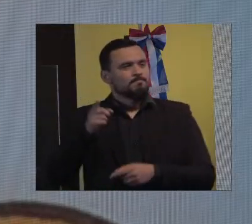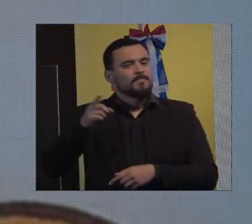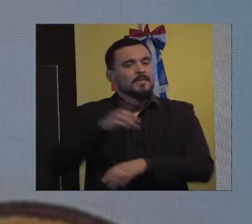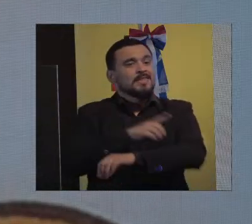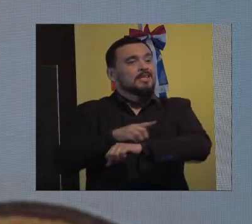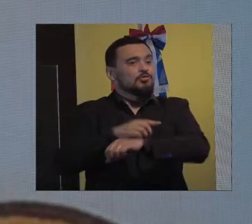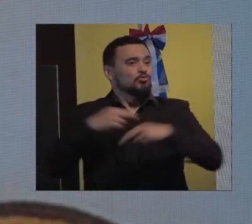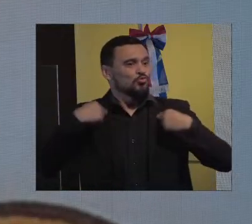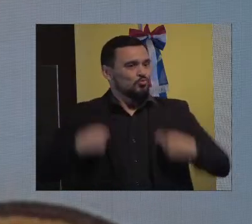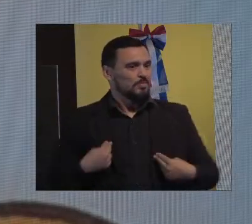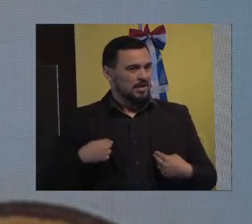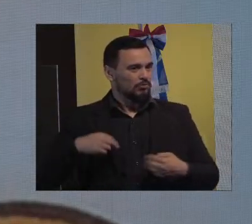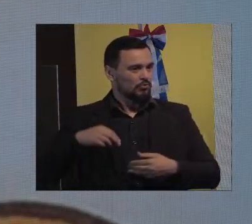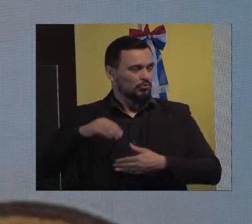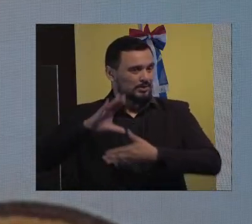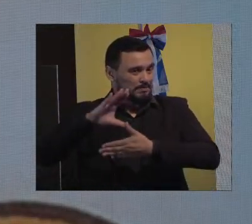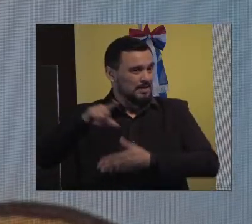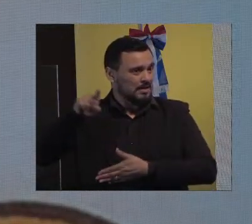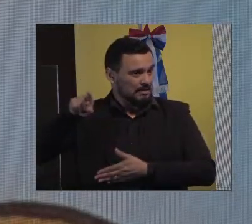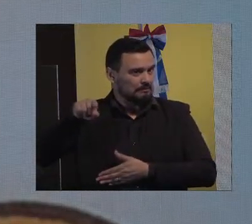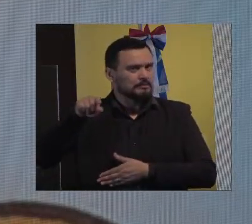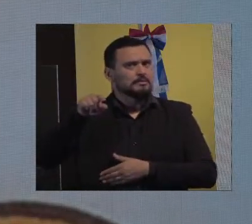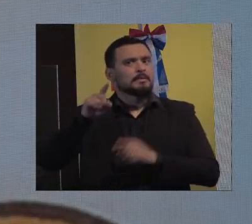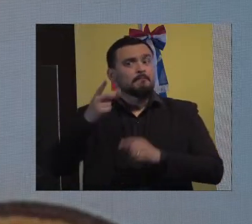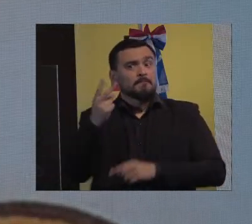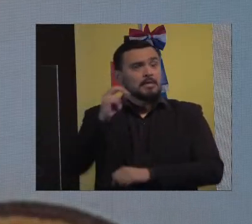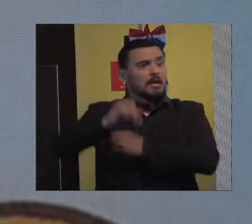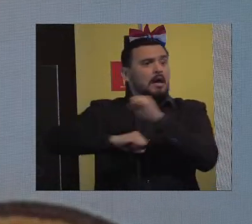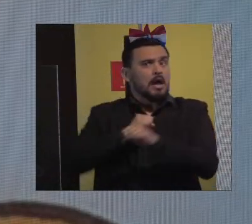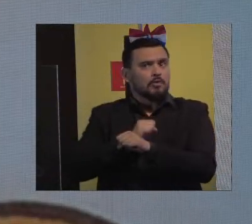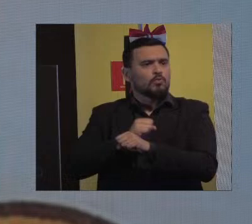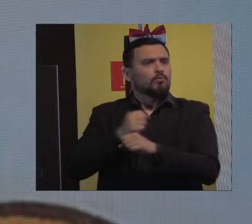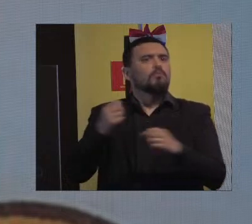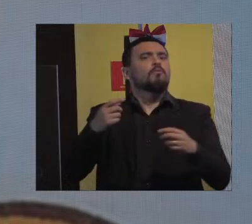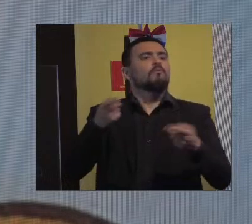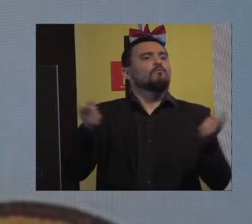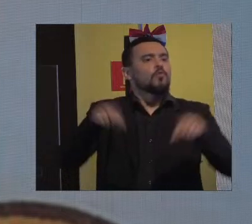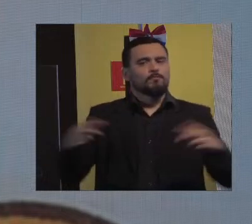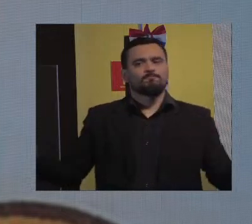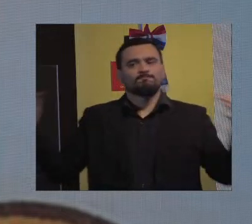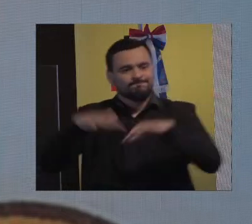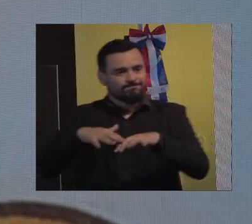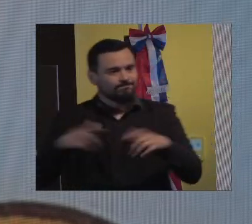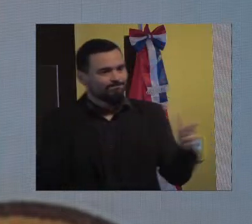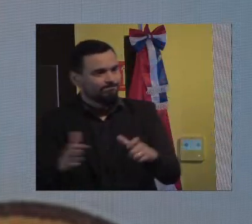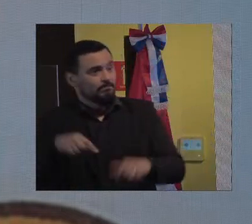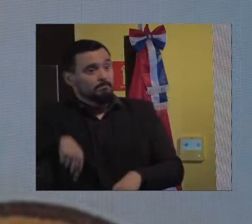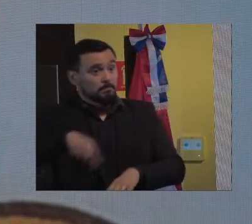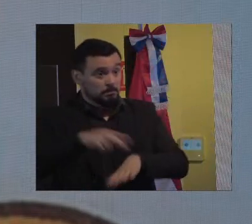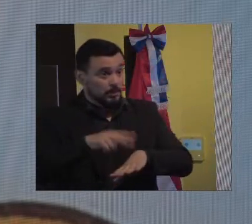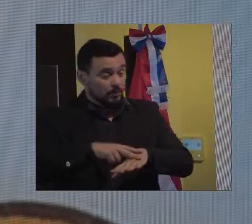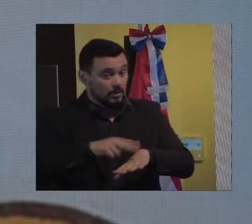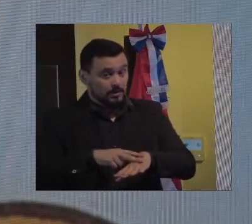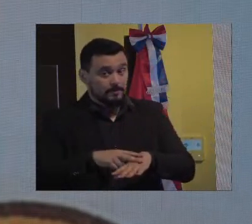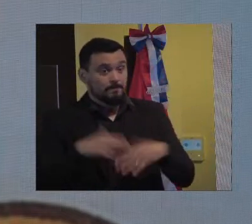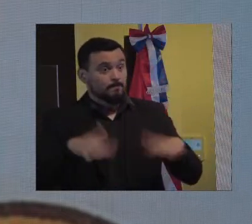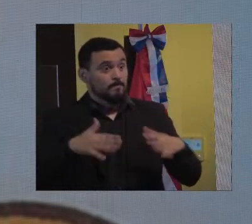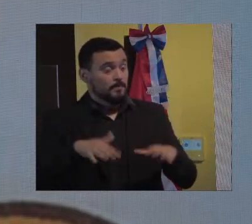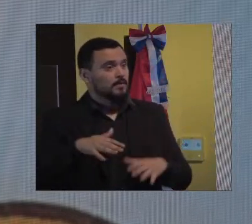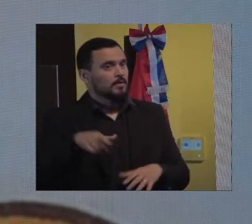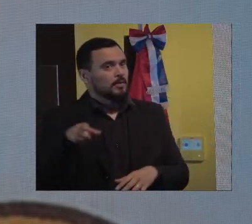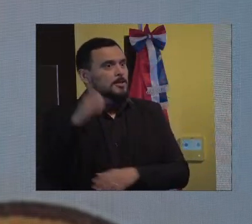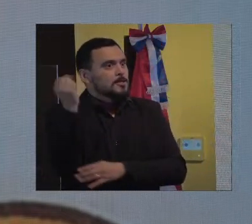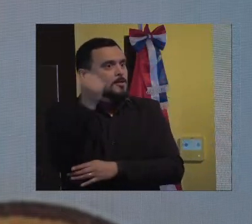Derechos Humanos. Después de 20 años vuelve a sesionar en Paraguay. Es un hecho